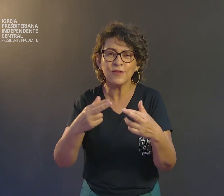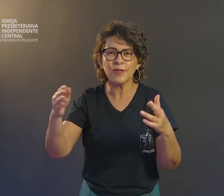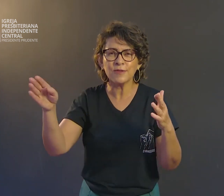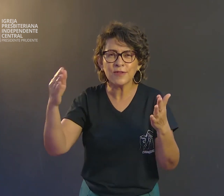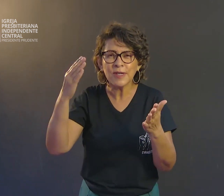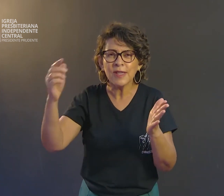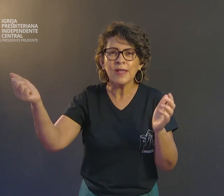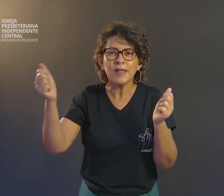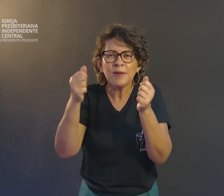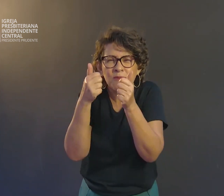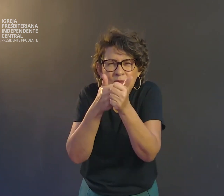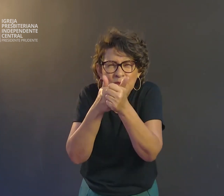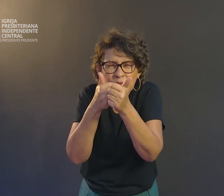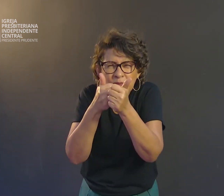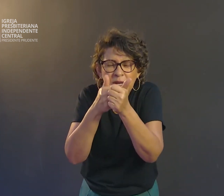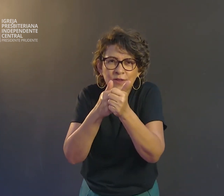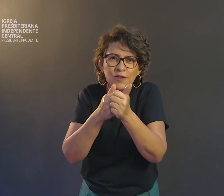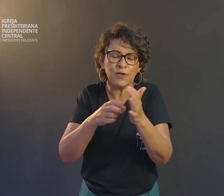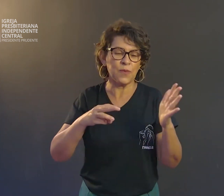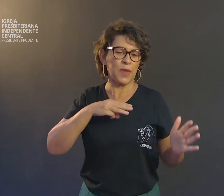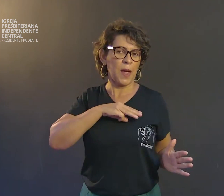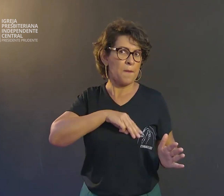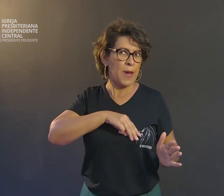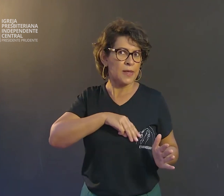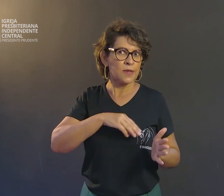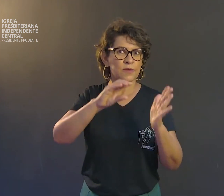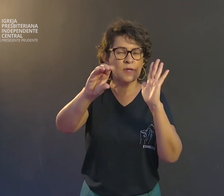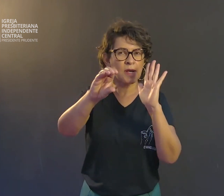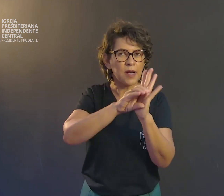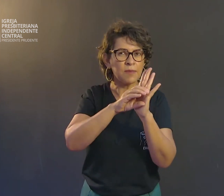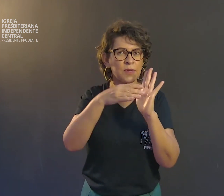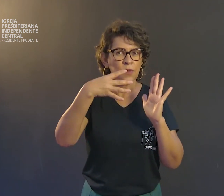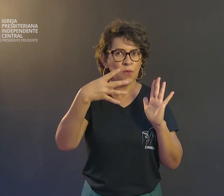Mateus, capítulo 4, verso 17.